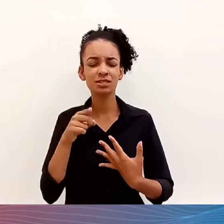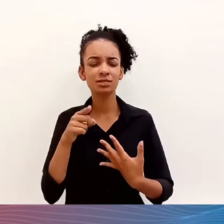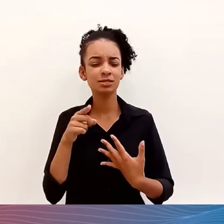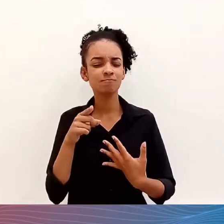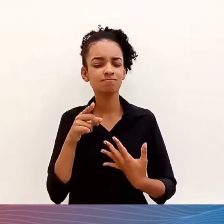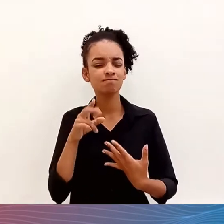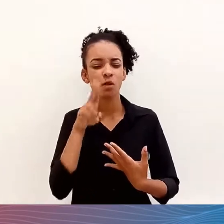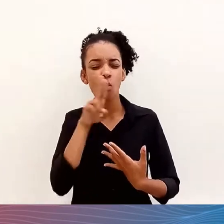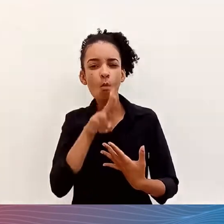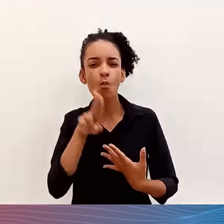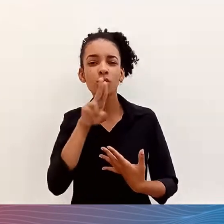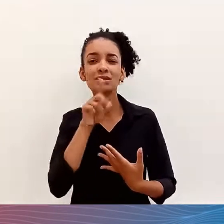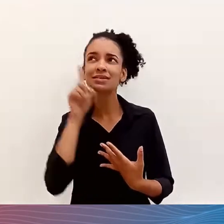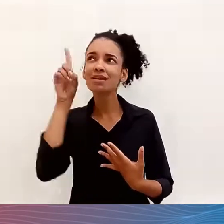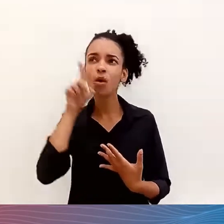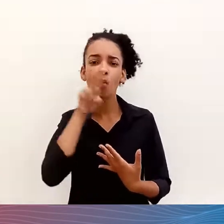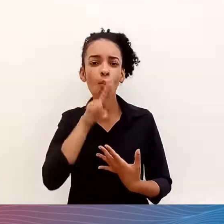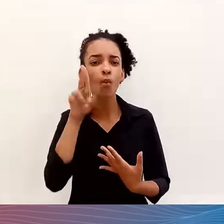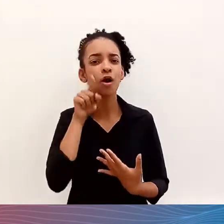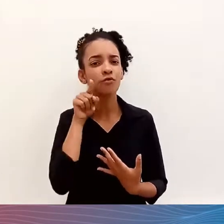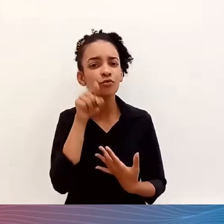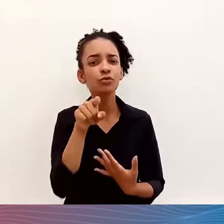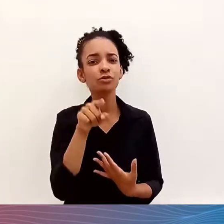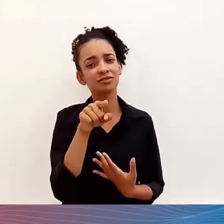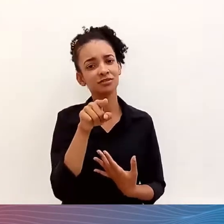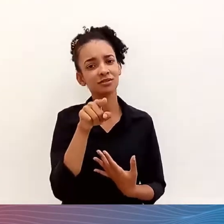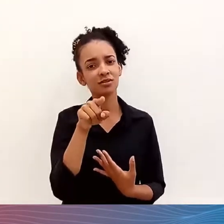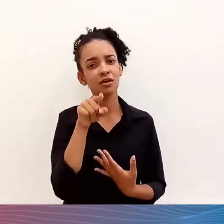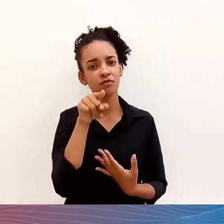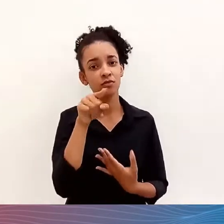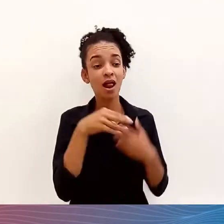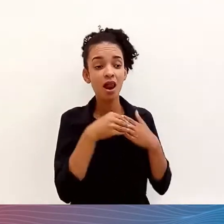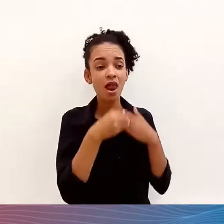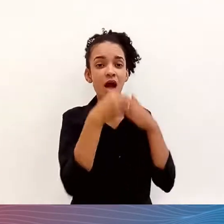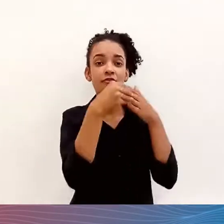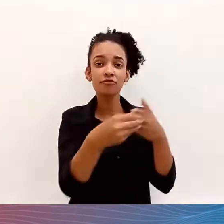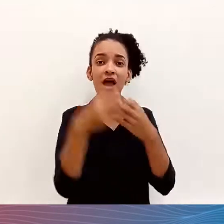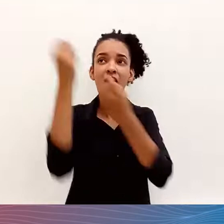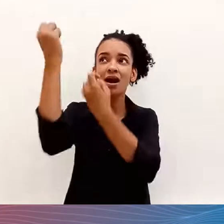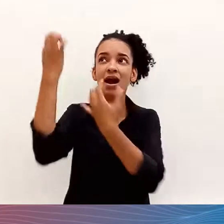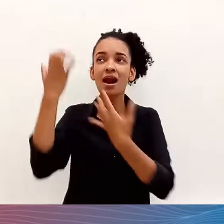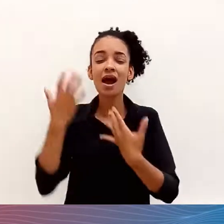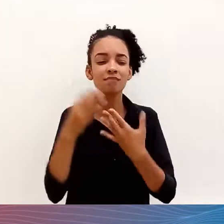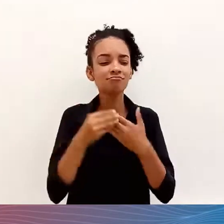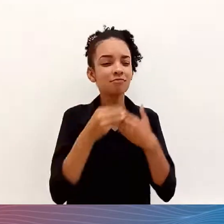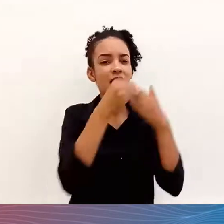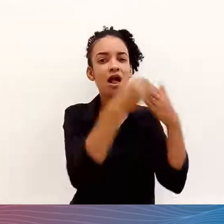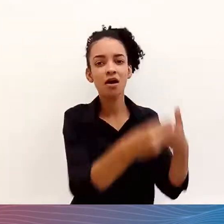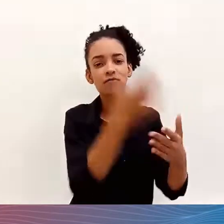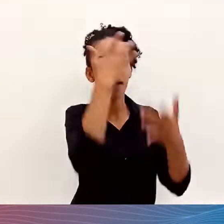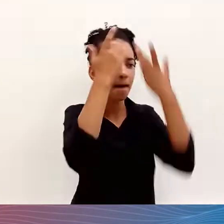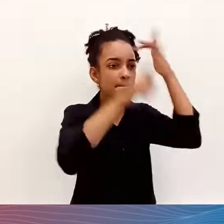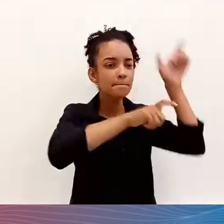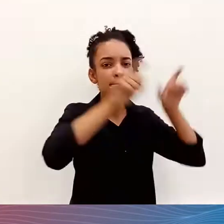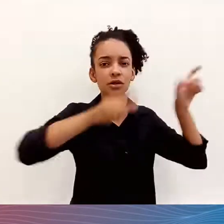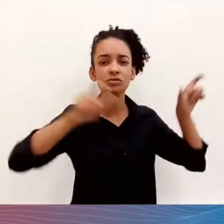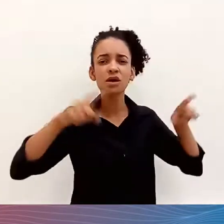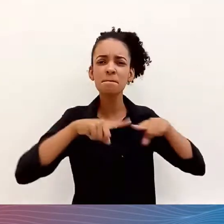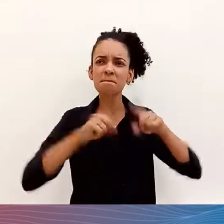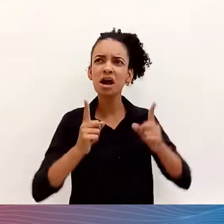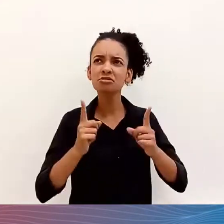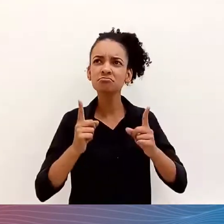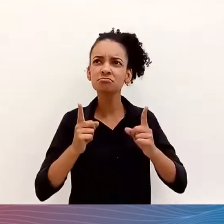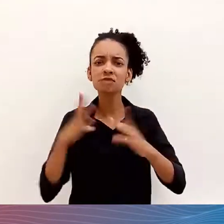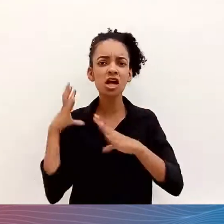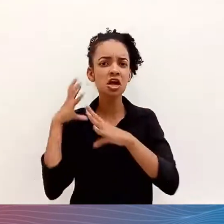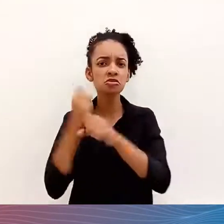desses canais. Você está levando essa graça para as pessoas. Mas qual é o resultado de levar essa